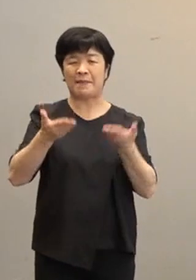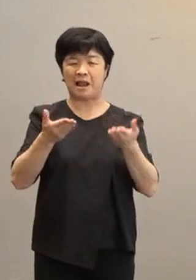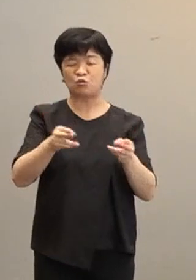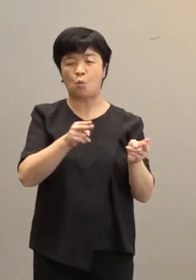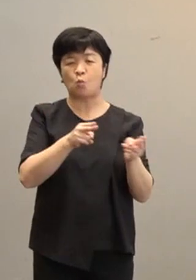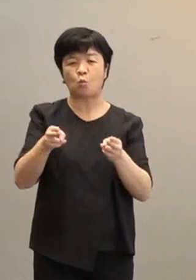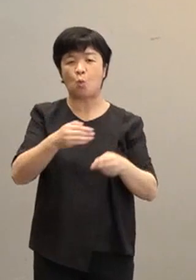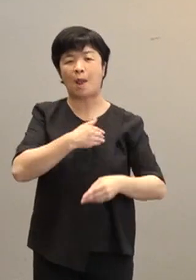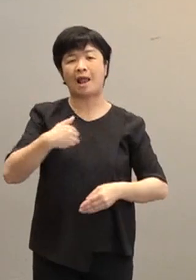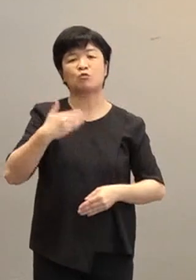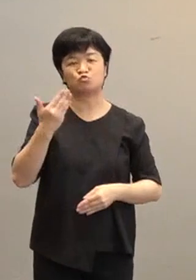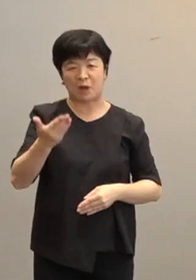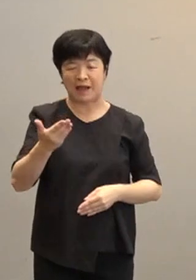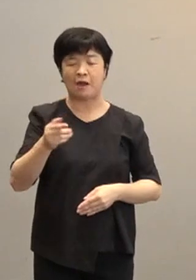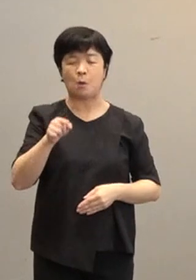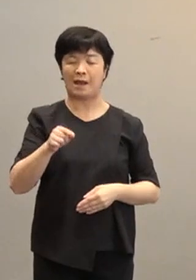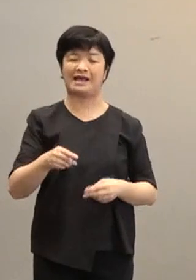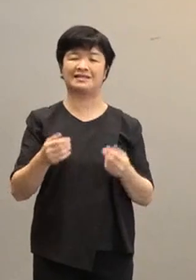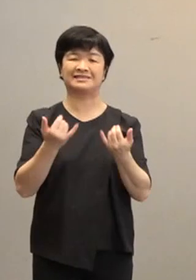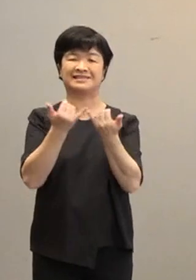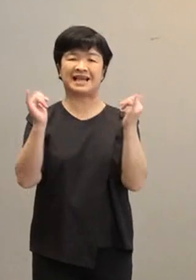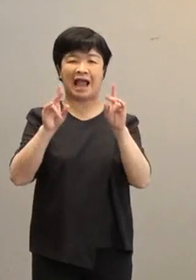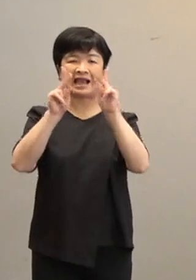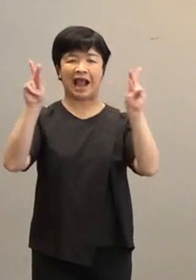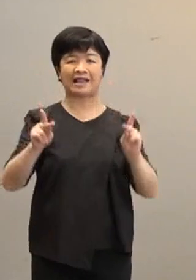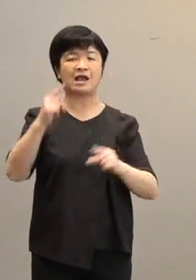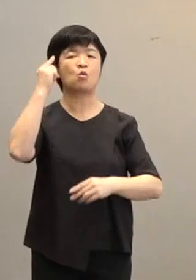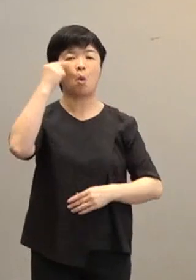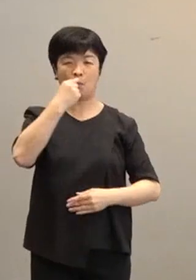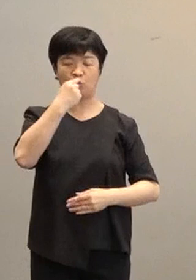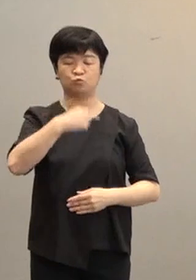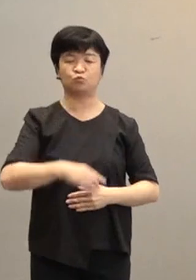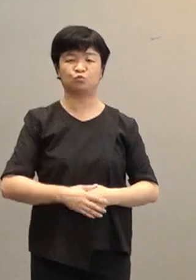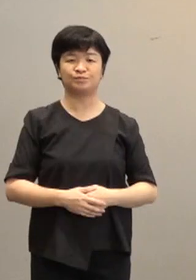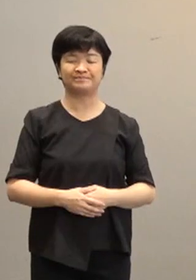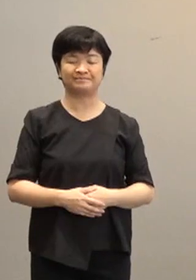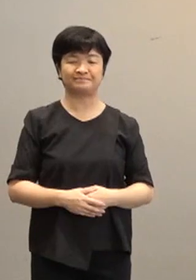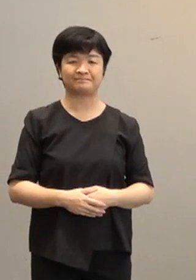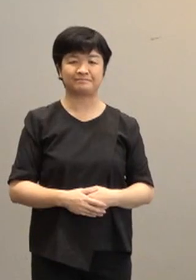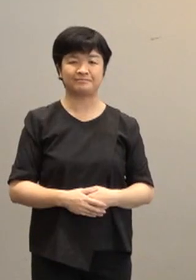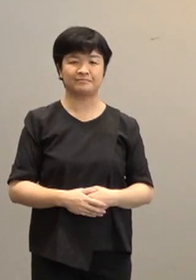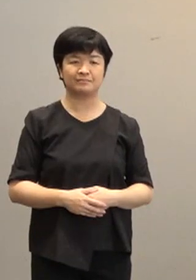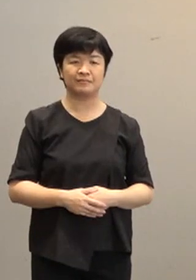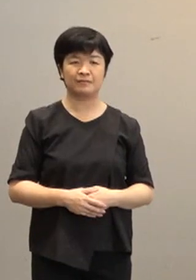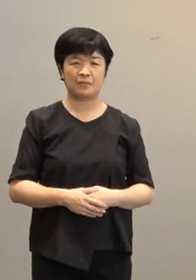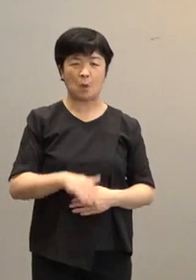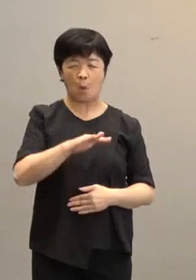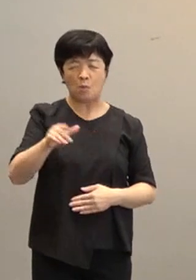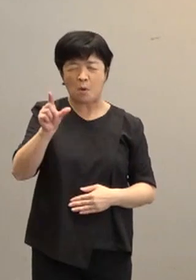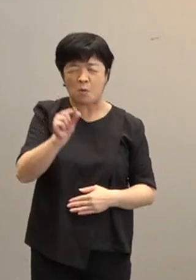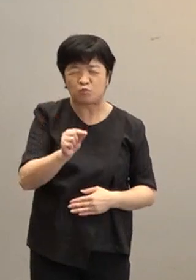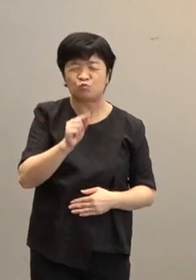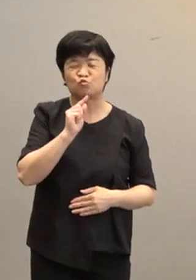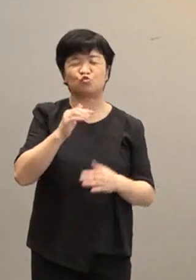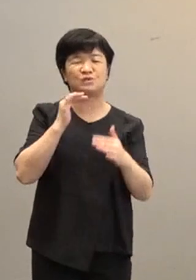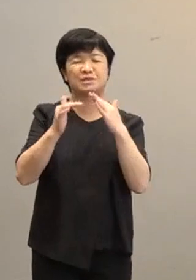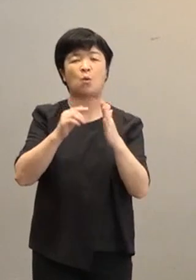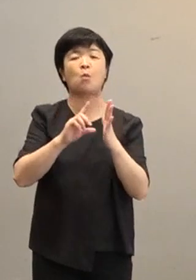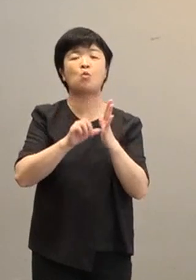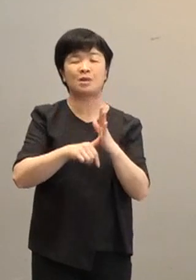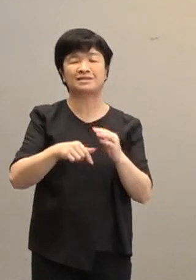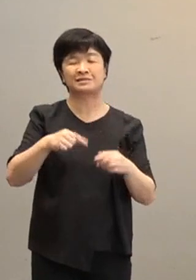ね、私たちの社会の課題だというふうに思っていますので、よく少子化の議論をするときに私も、まあ、申し上げるようにし